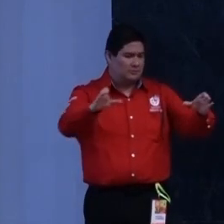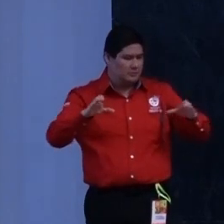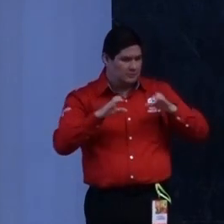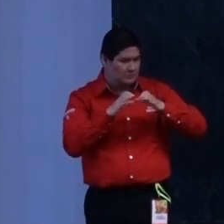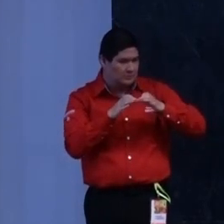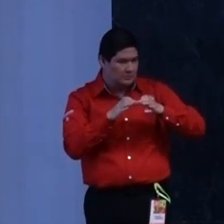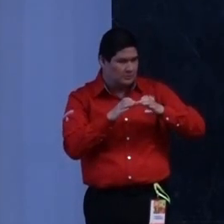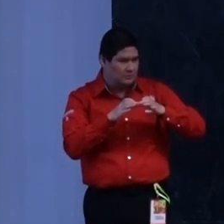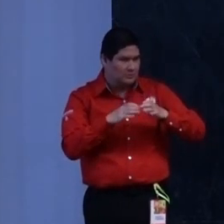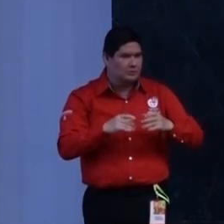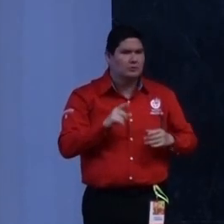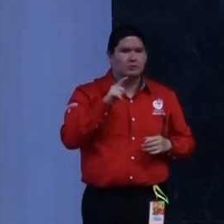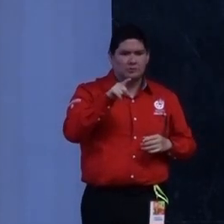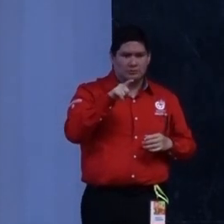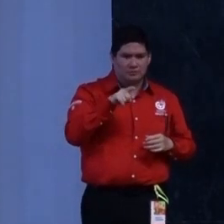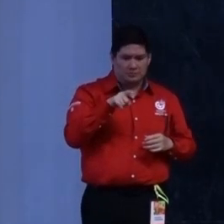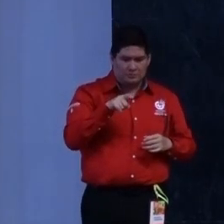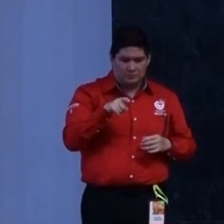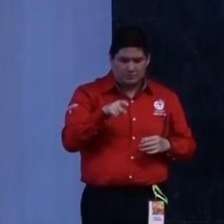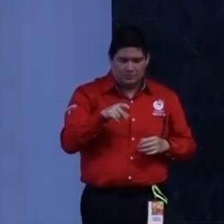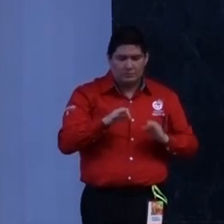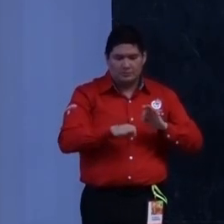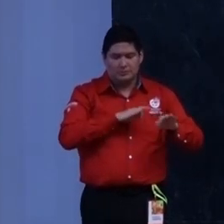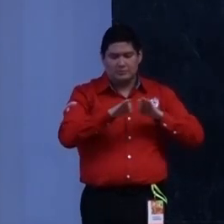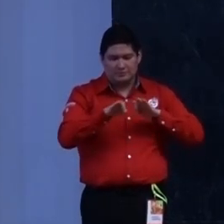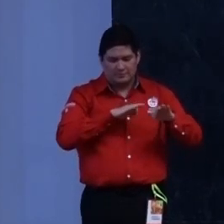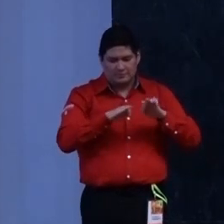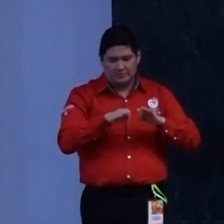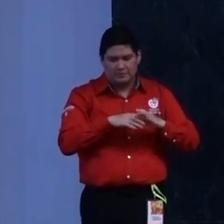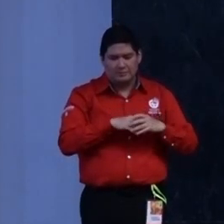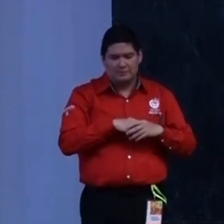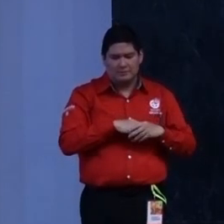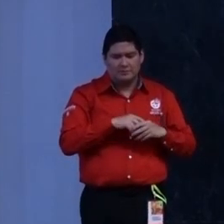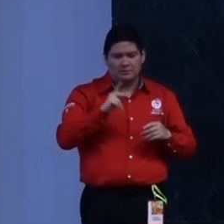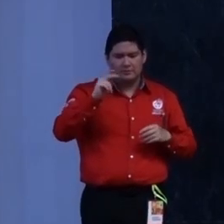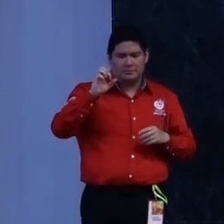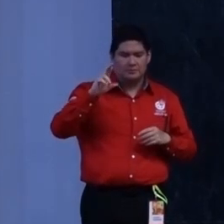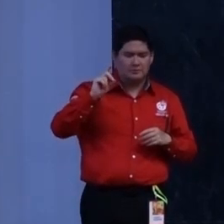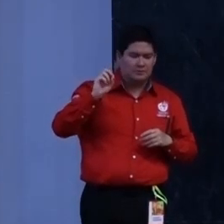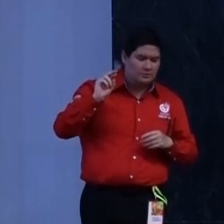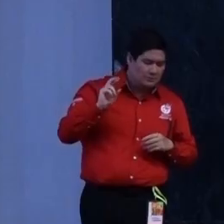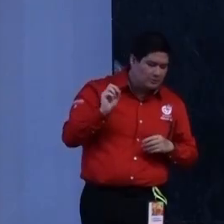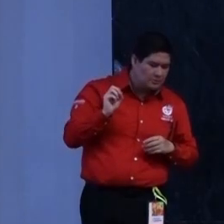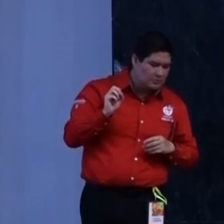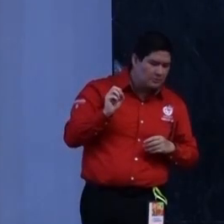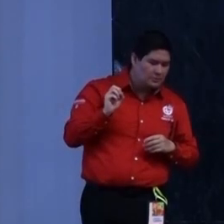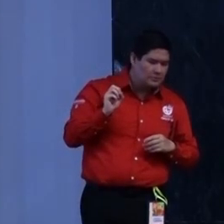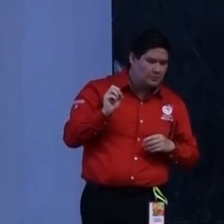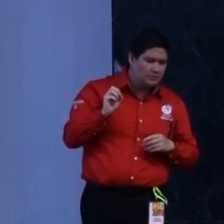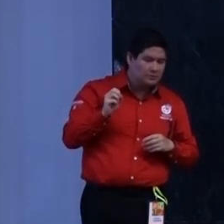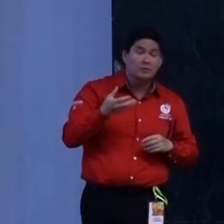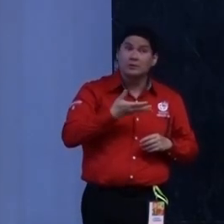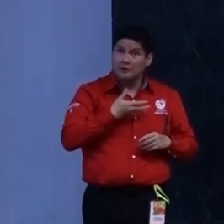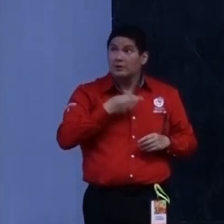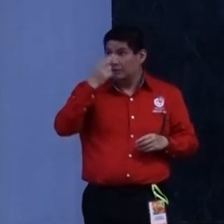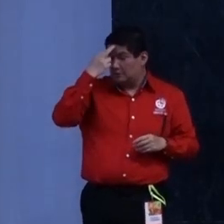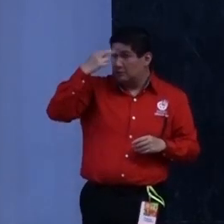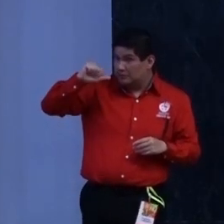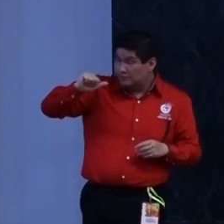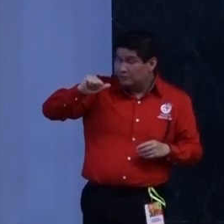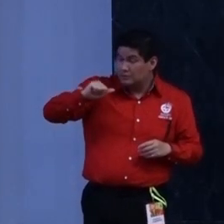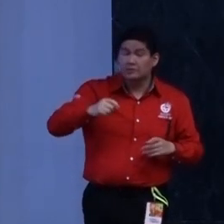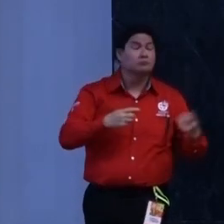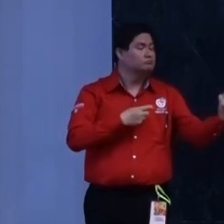¿Tú has trabajado esto, Pedro? Sí, o sea, totalmente creo que tienes muchísima razón. Es un trabajo en